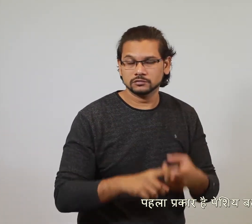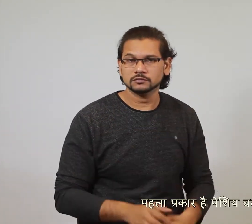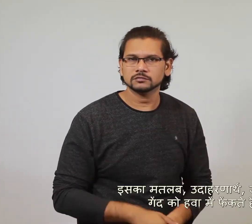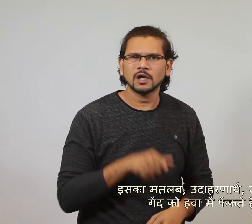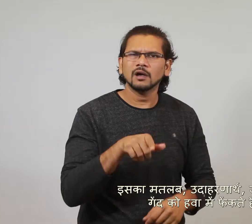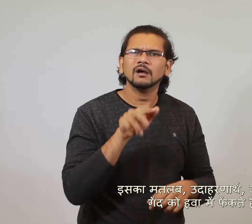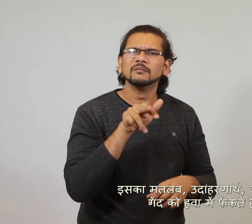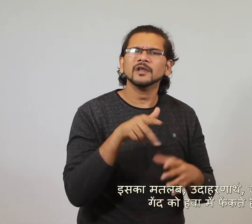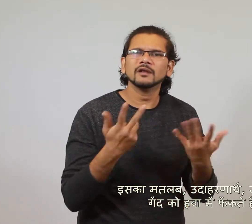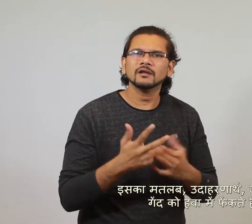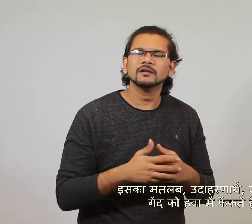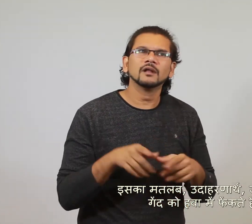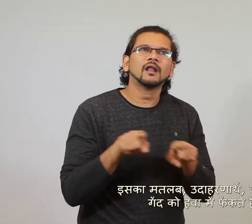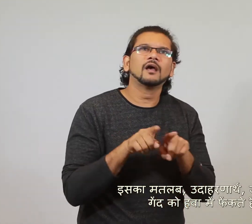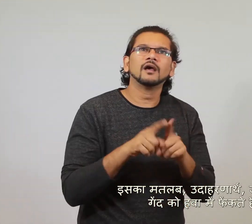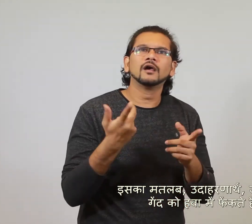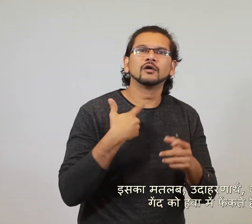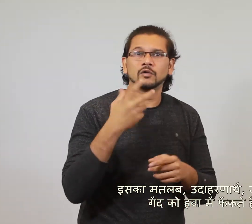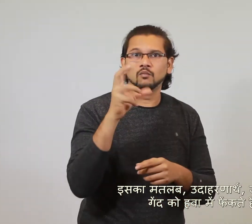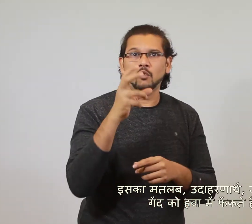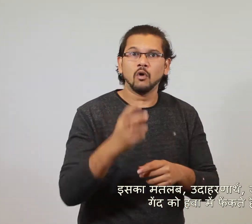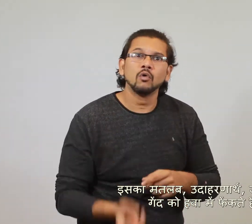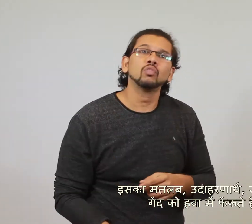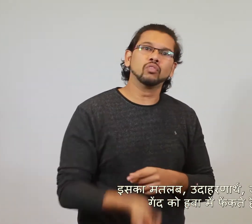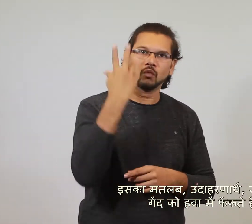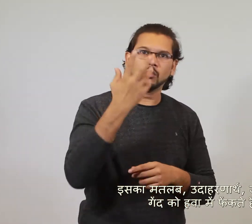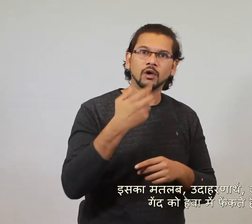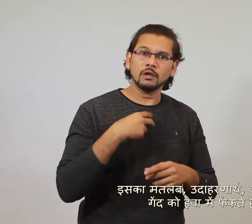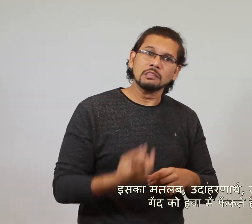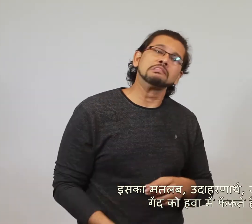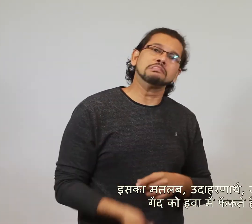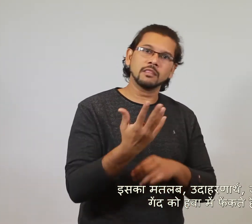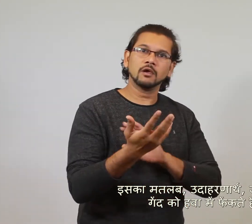इसका मतलब उधारणार्थ जब हम गेंद को हवा में फेकते हैं